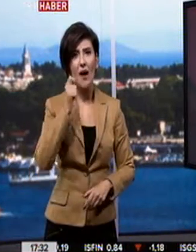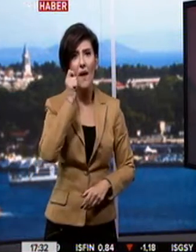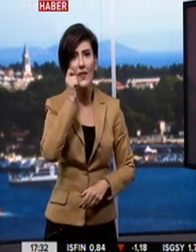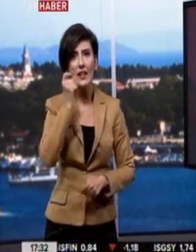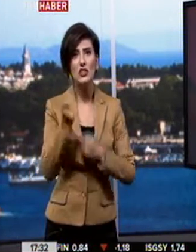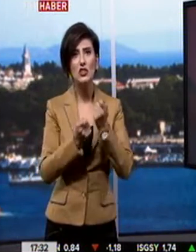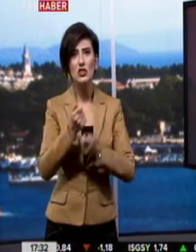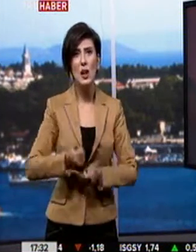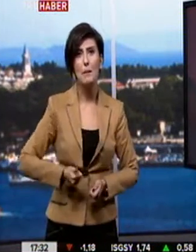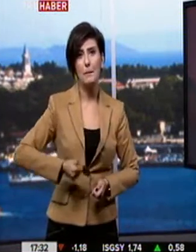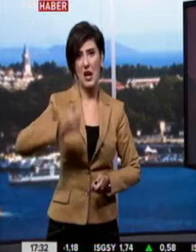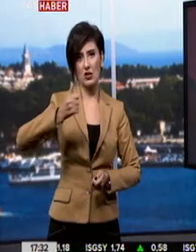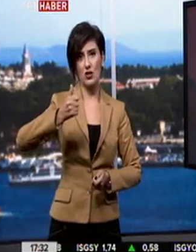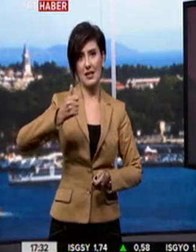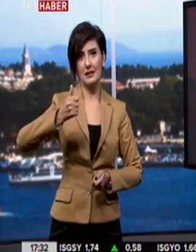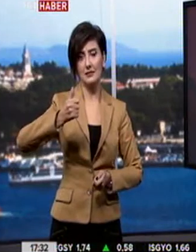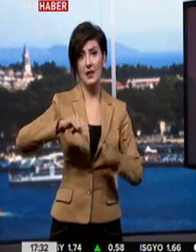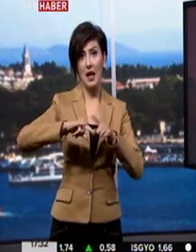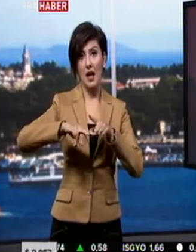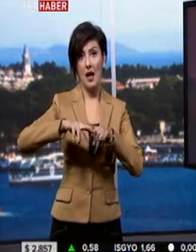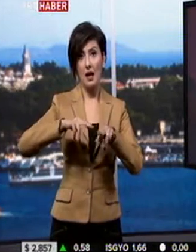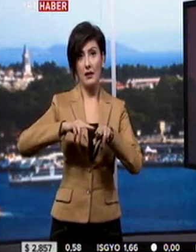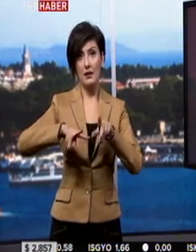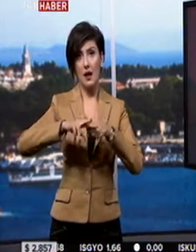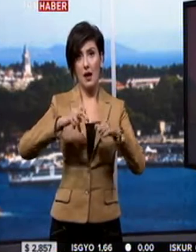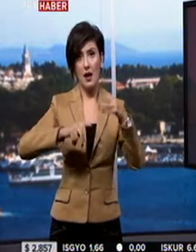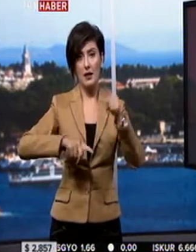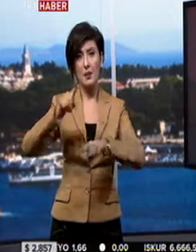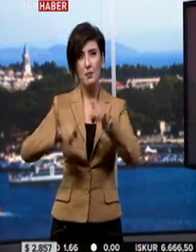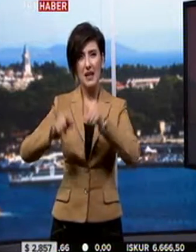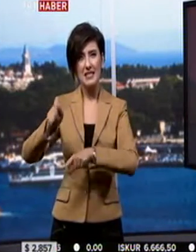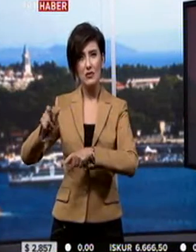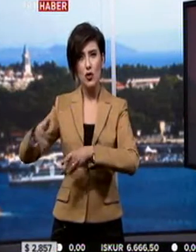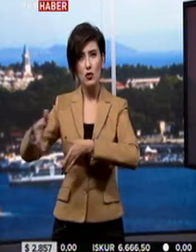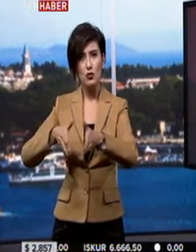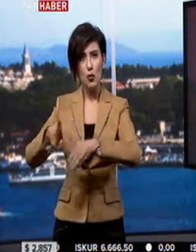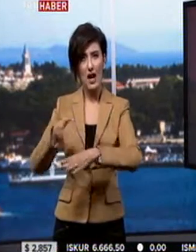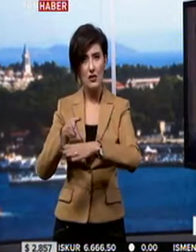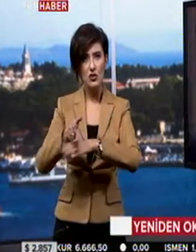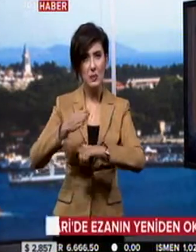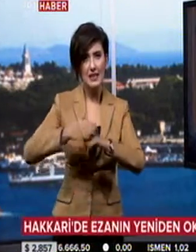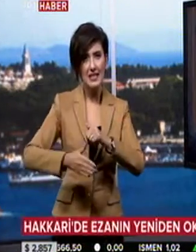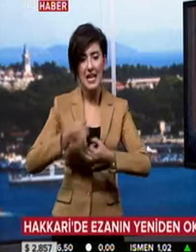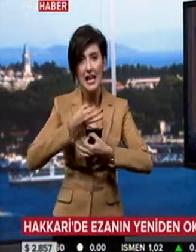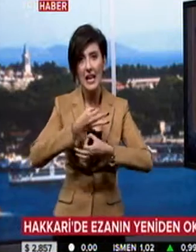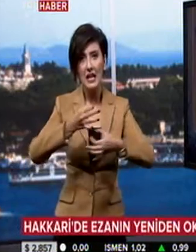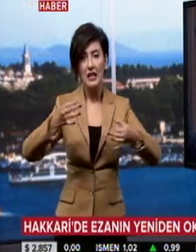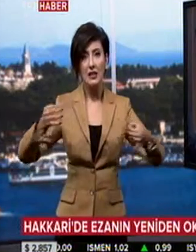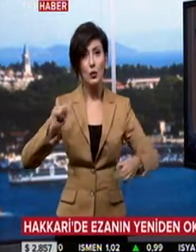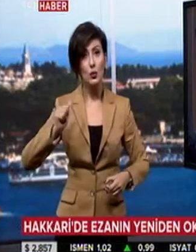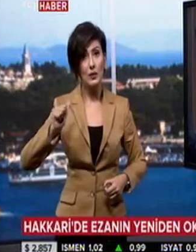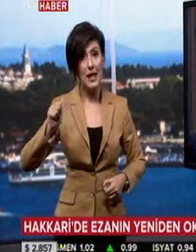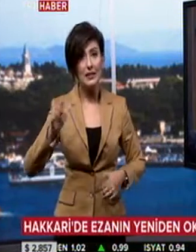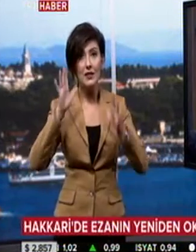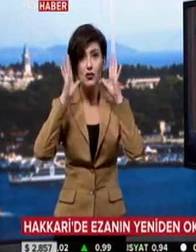Diyanet İşleri Başkanı Mehmet Görmez, Hakkari'nin bazı ilçelerinde sokağa çıkma yasağı ilan edilen